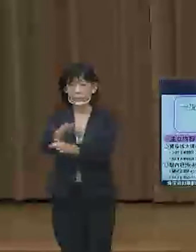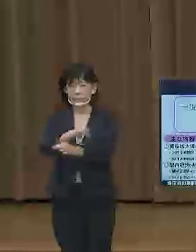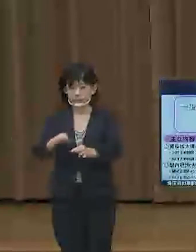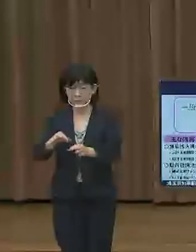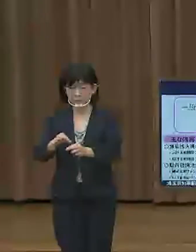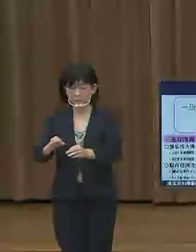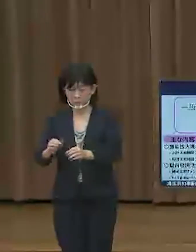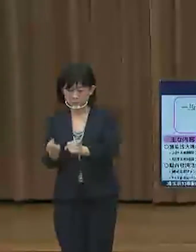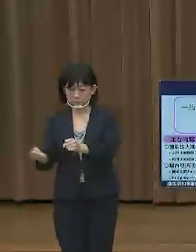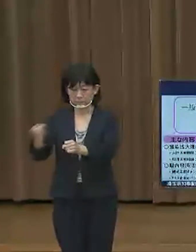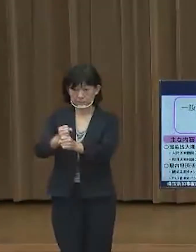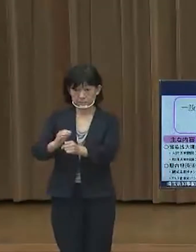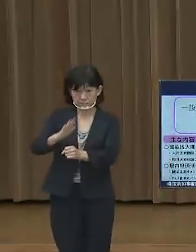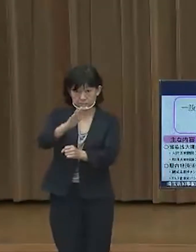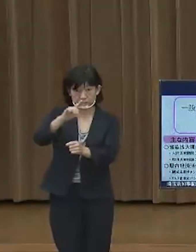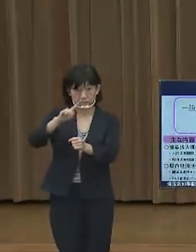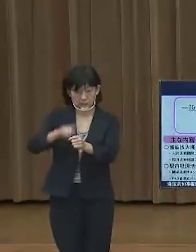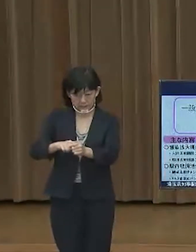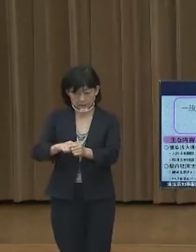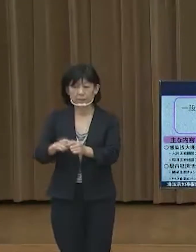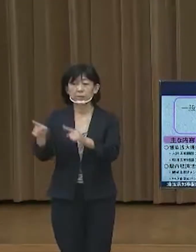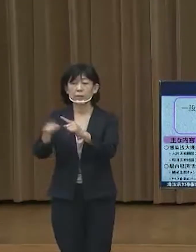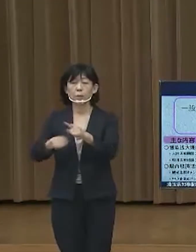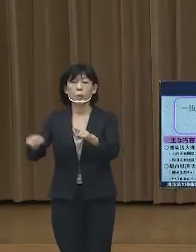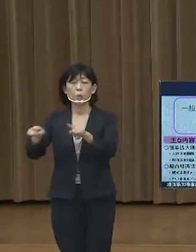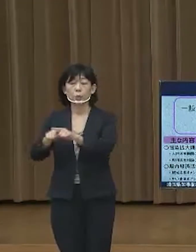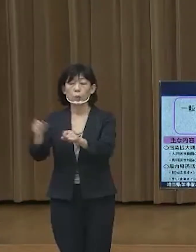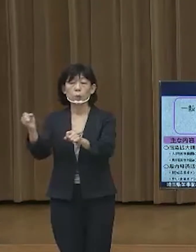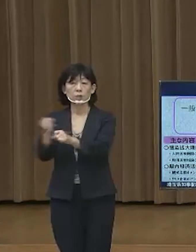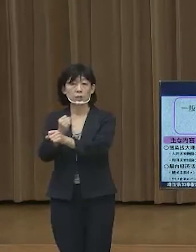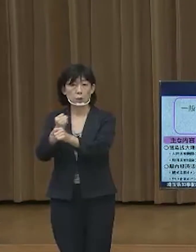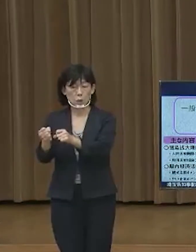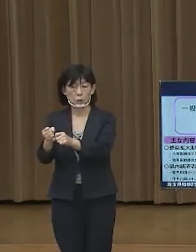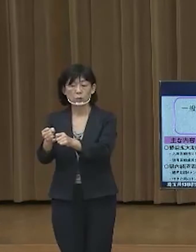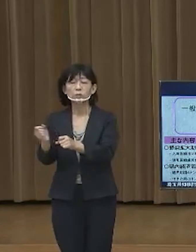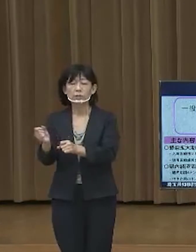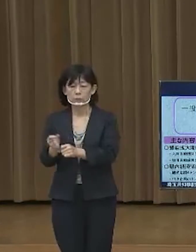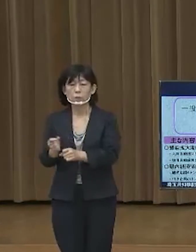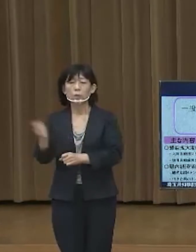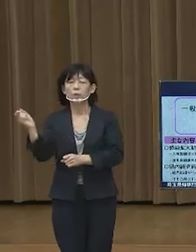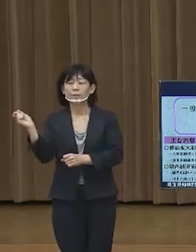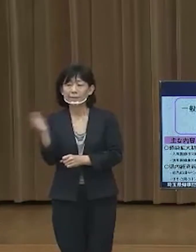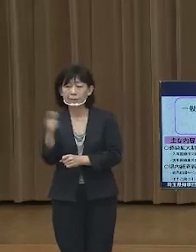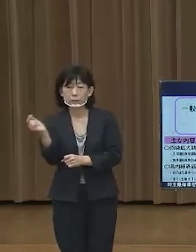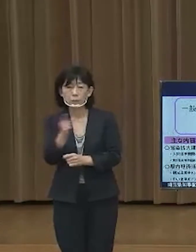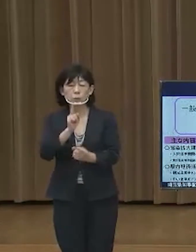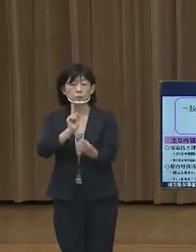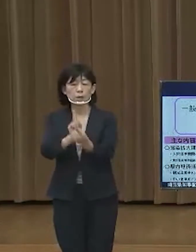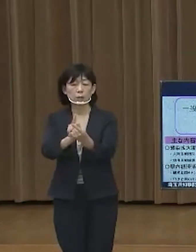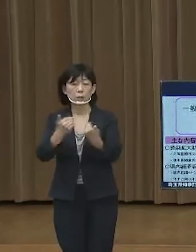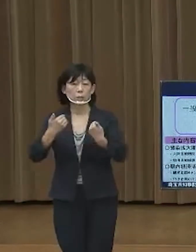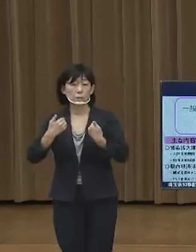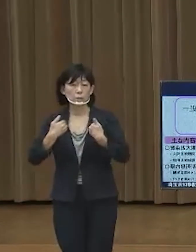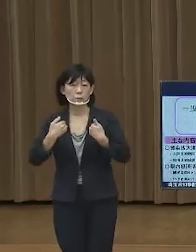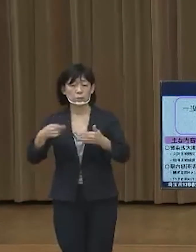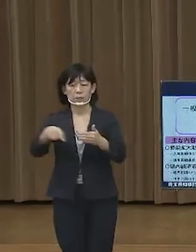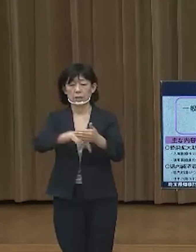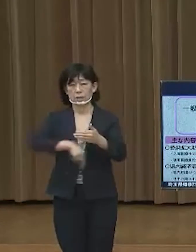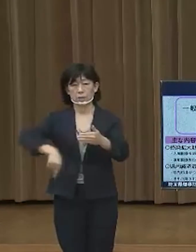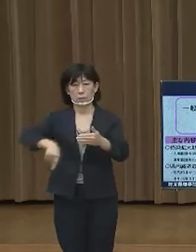向けた支援や公共事業の追加など、当面緊急に対応するべき事項について